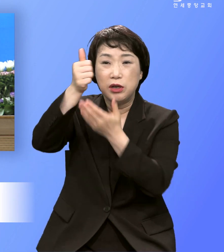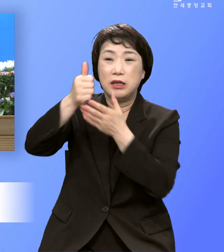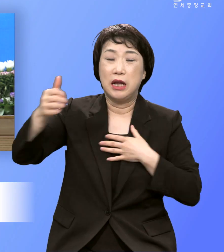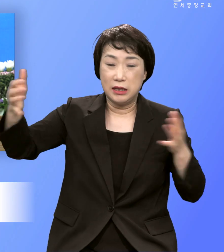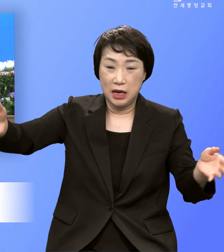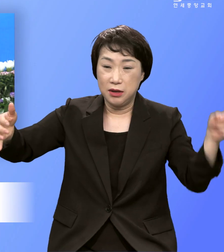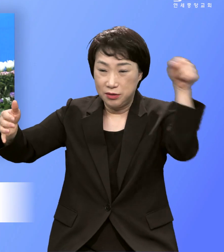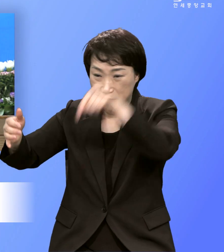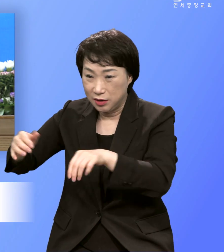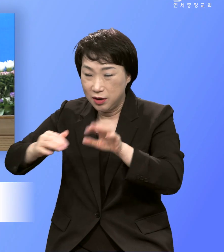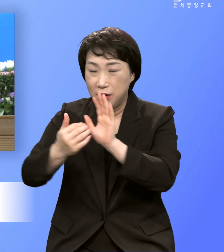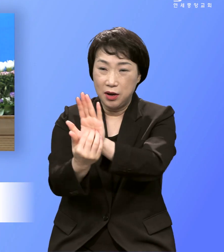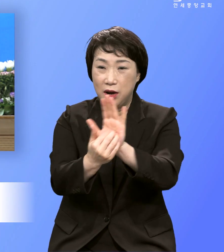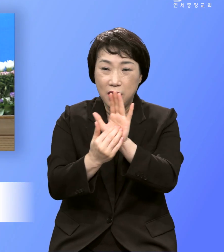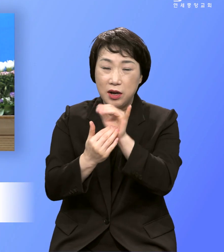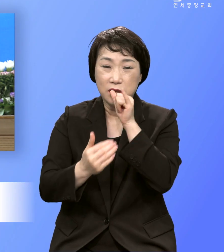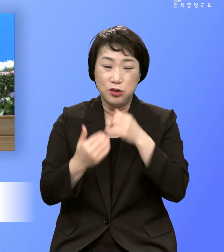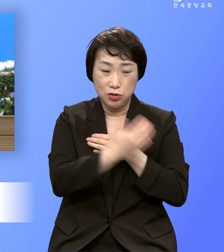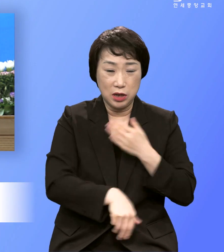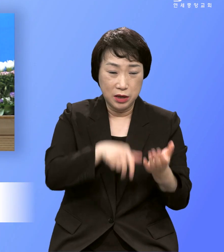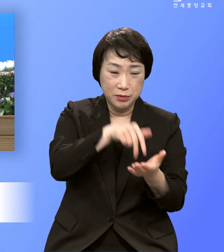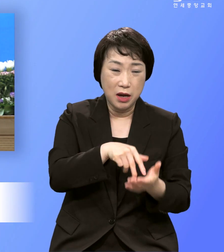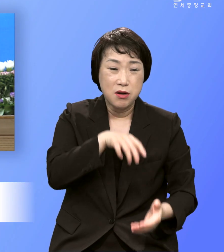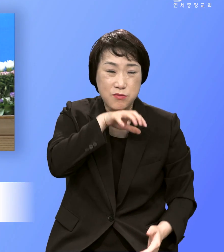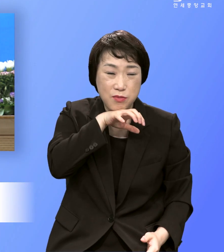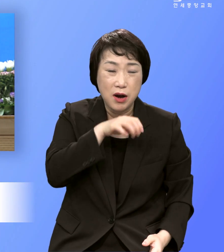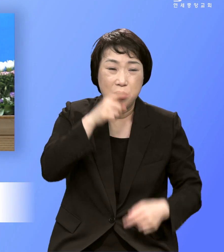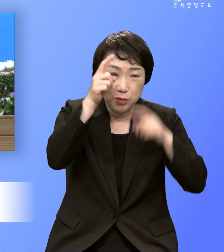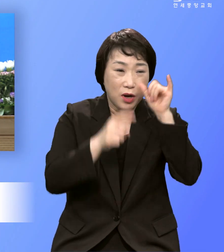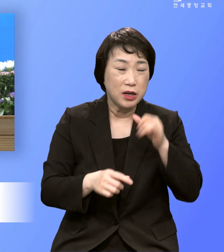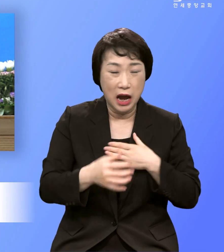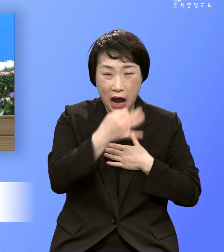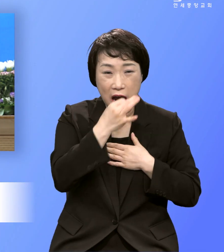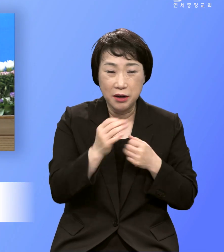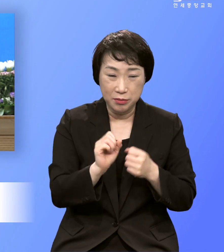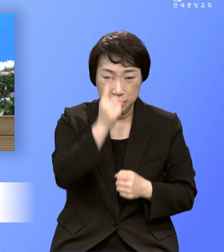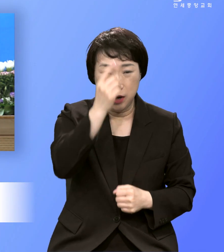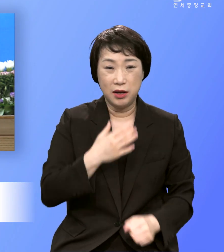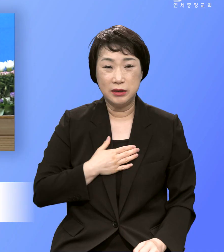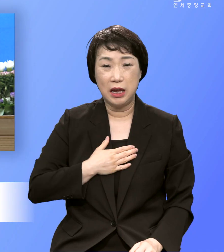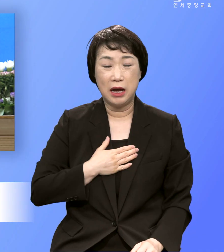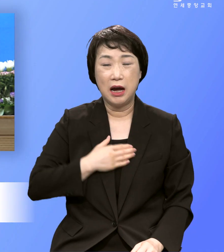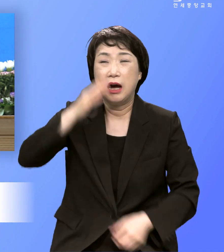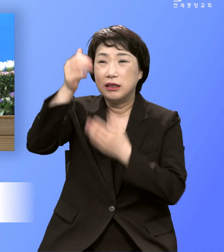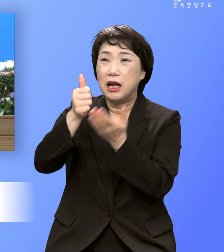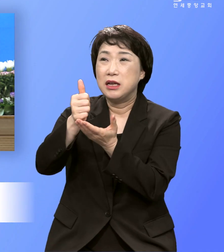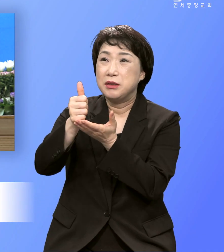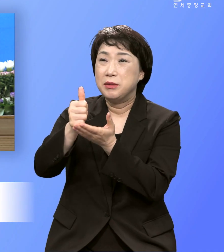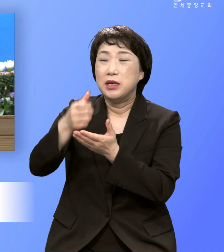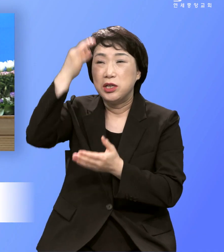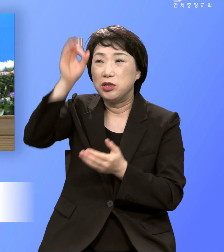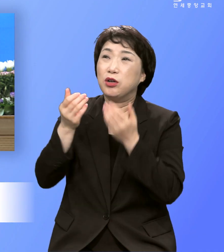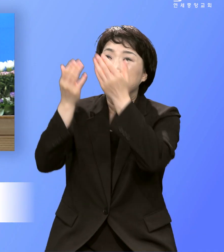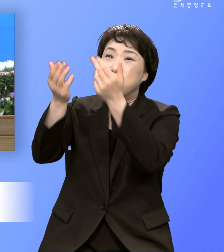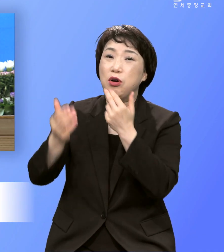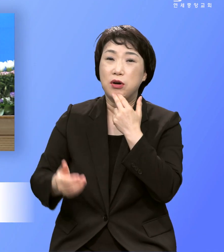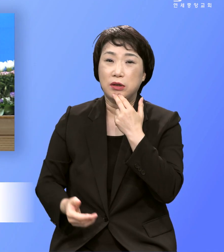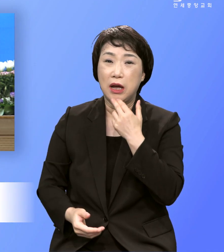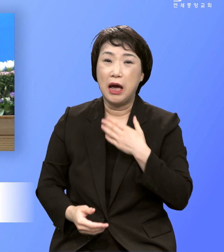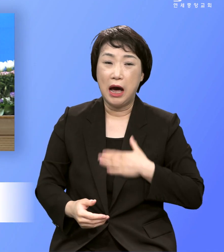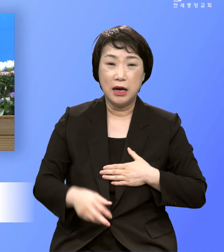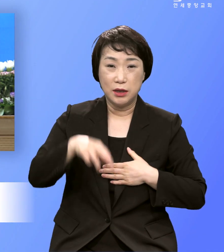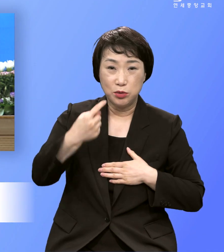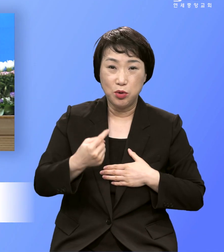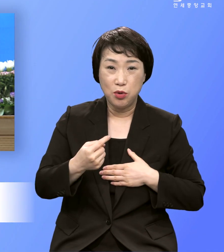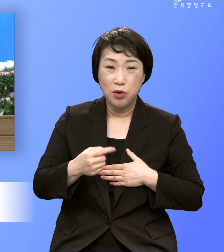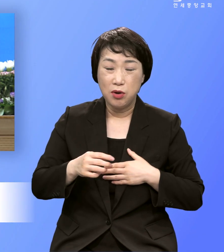가로막아서 육신의 사정과 육신의 불만과 육신의 불평과 또 육신의 탐심으로 말미암아 하나님을 하나님으로 인정하지 못하도록